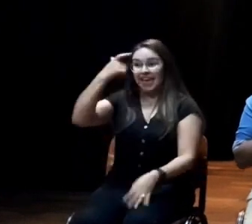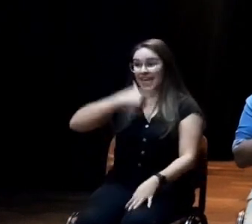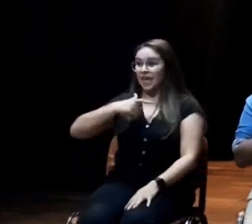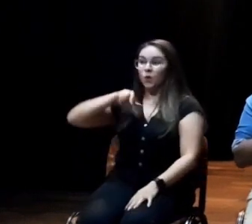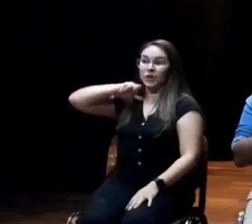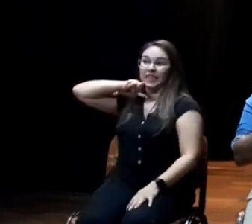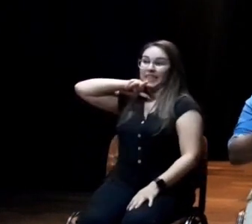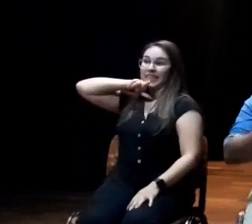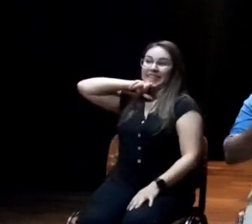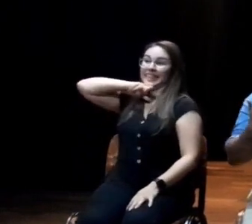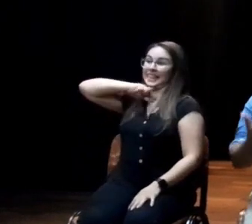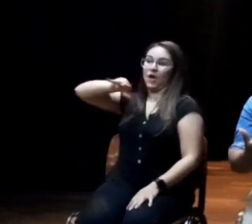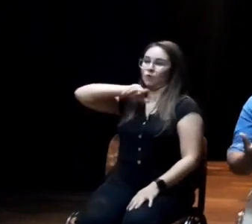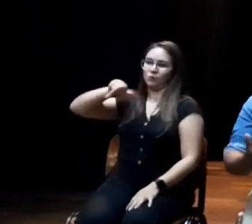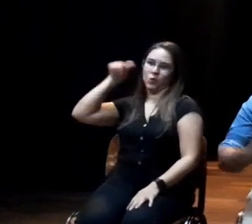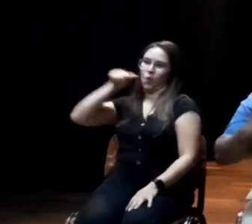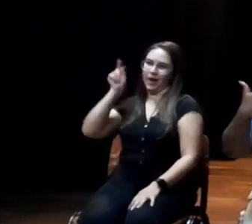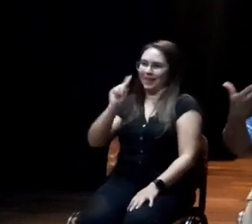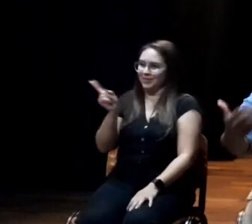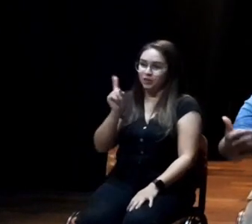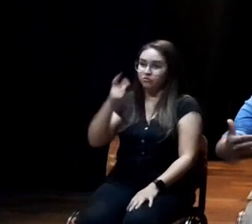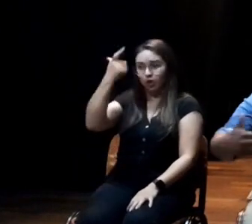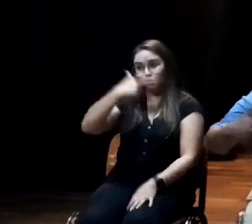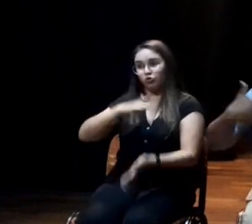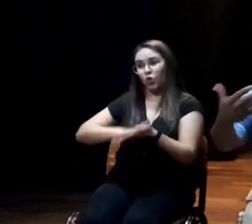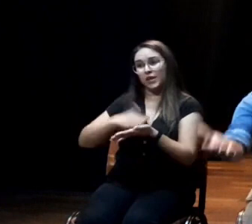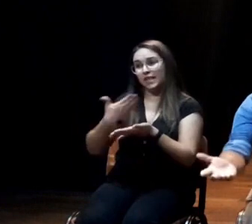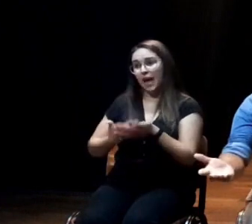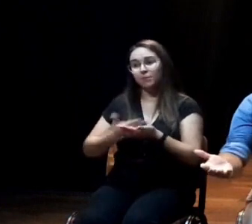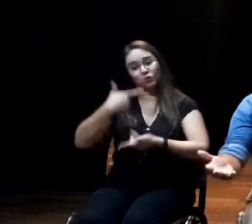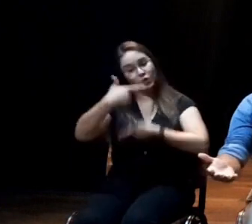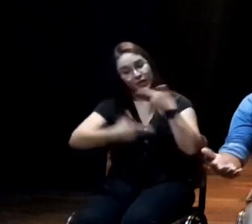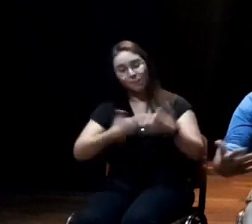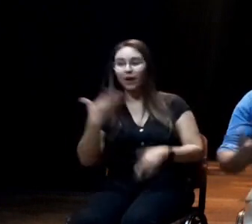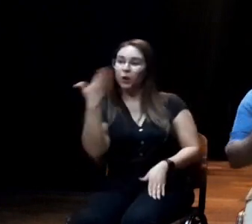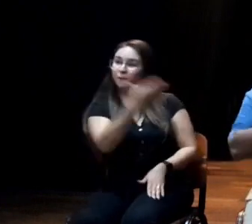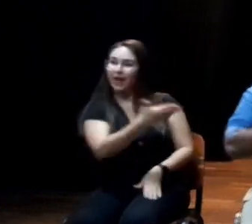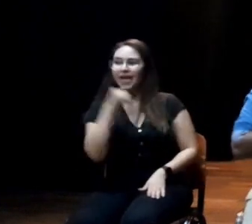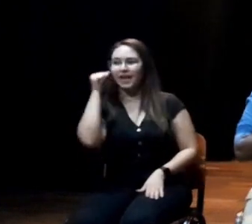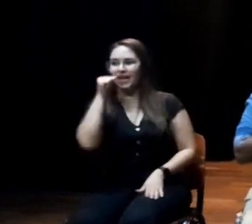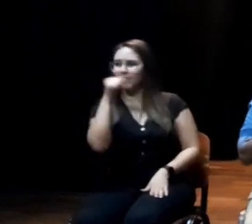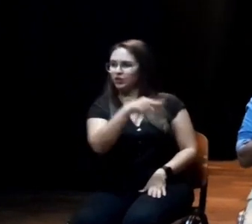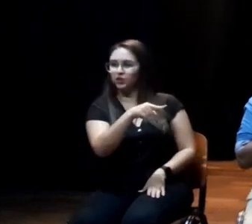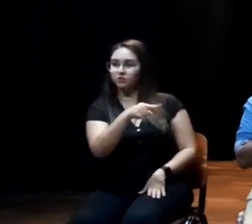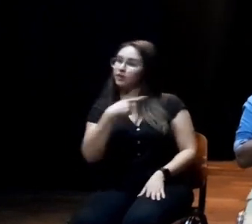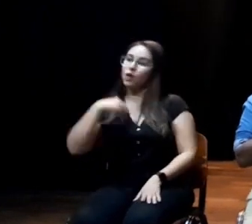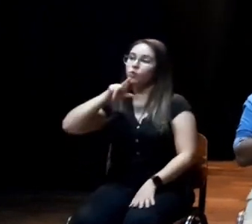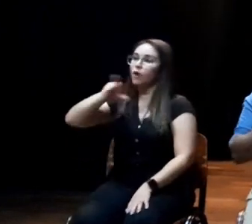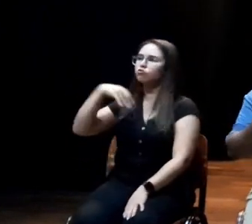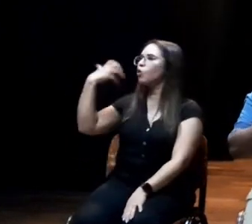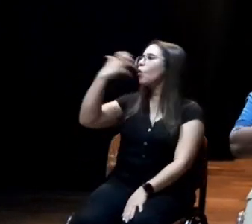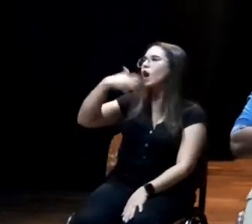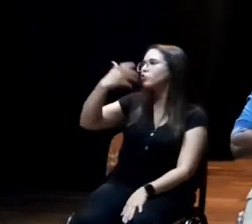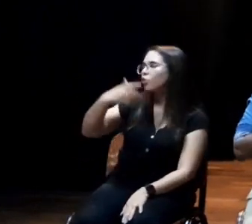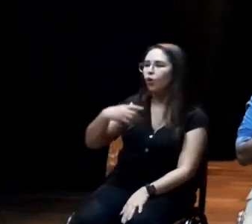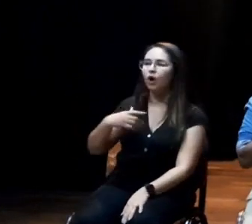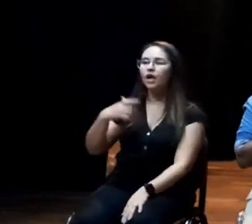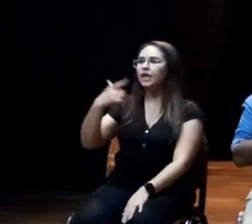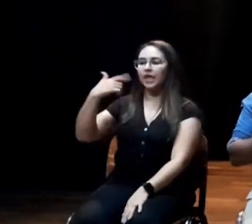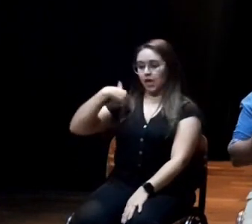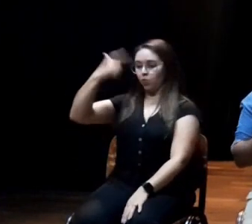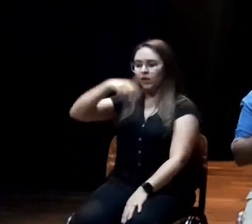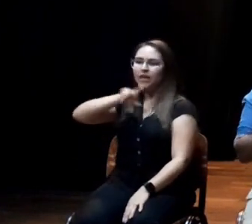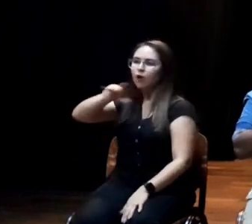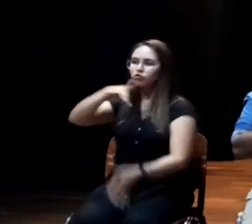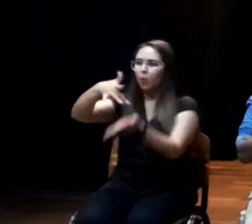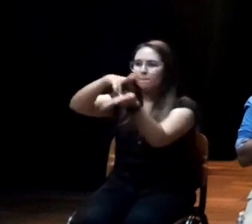artista. Eu sou um intérprete a serviço daquele artista. Eu não sou o cantor. Eu não sou o bailarino,